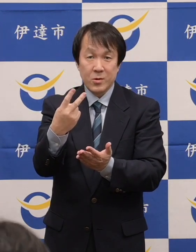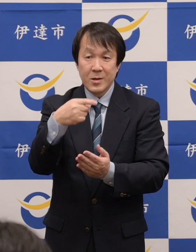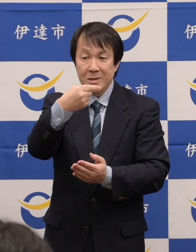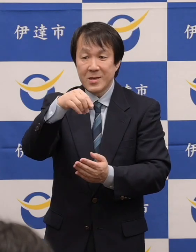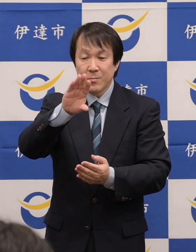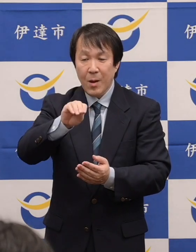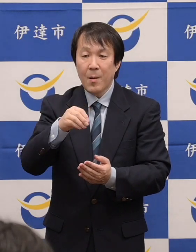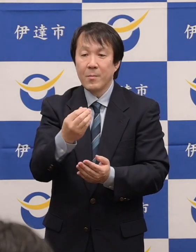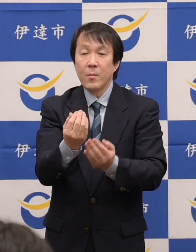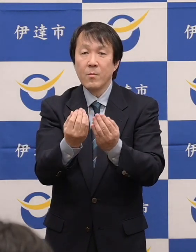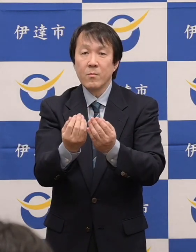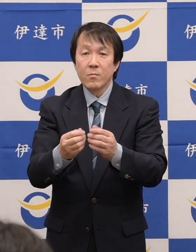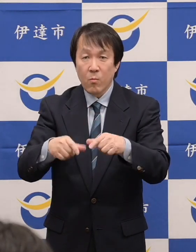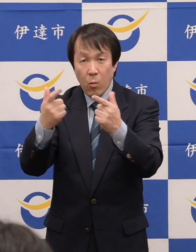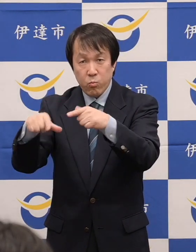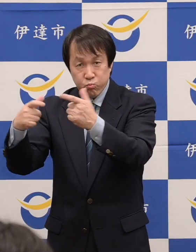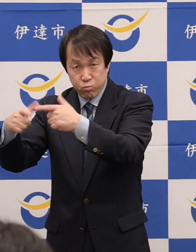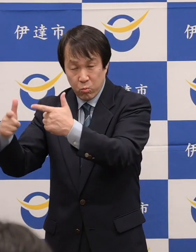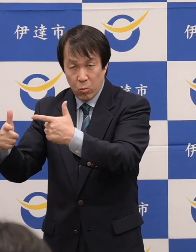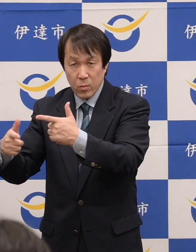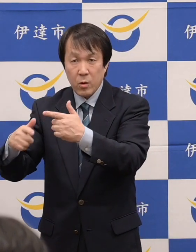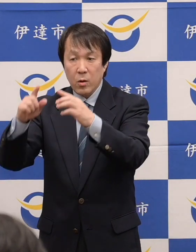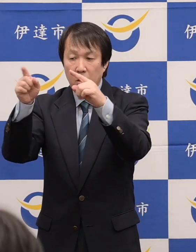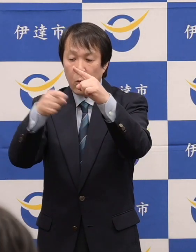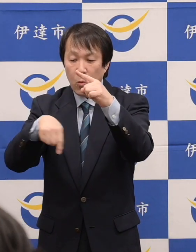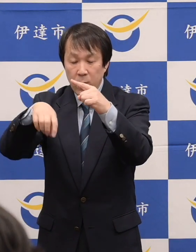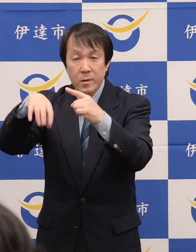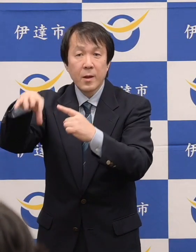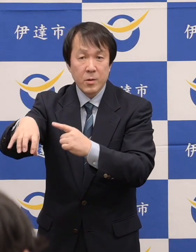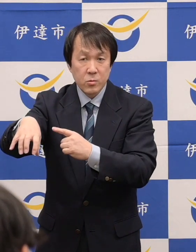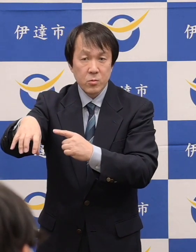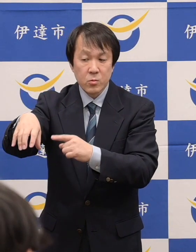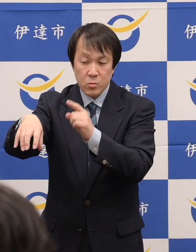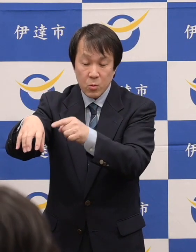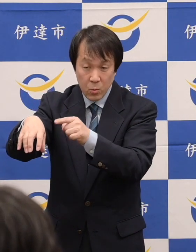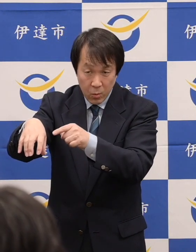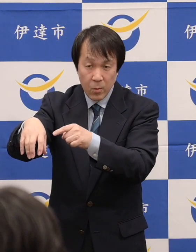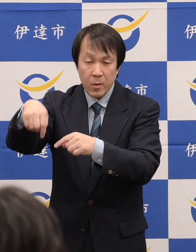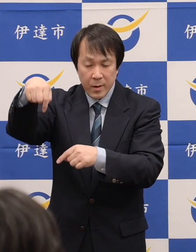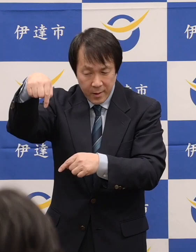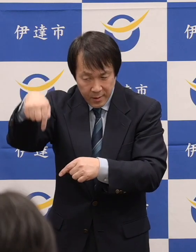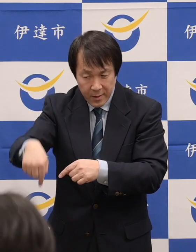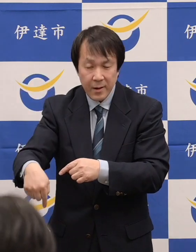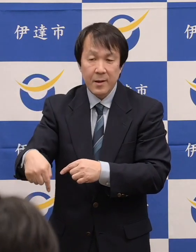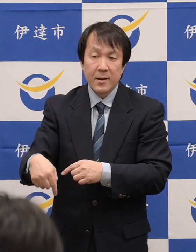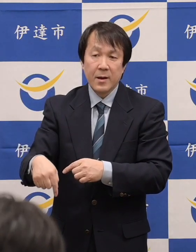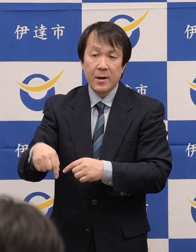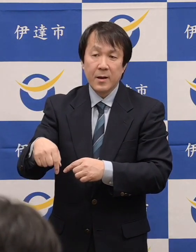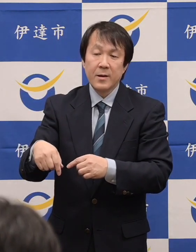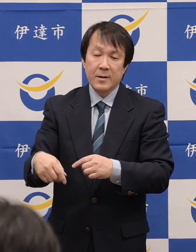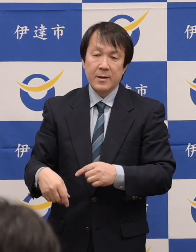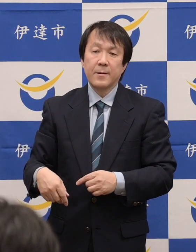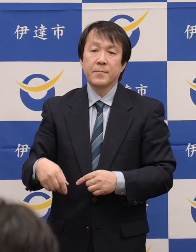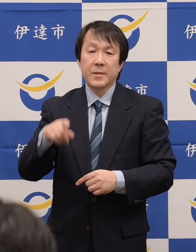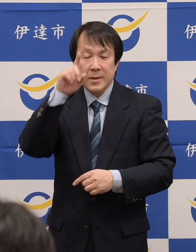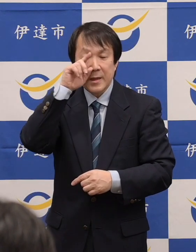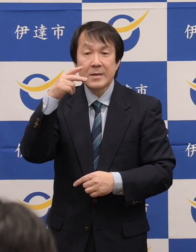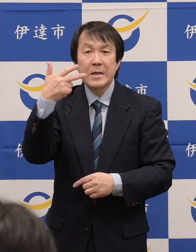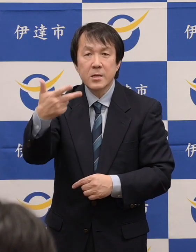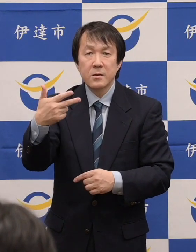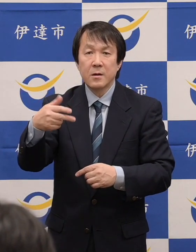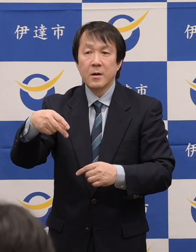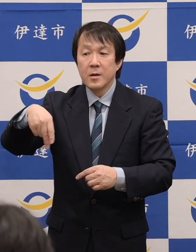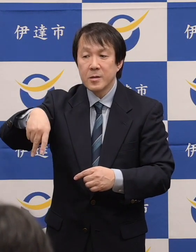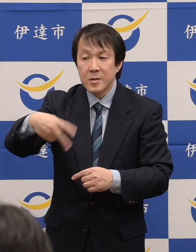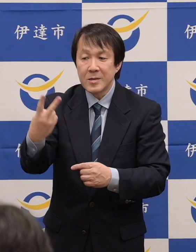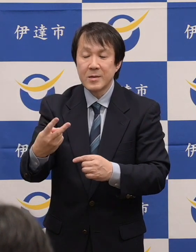前の公園にございます。その桜の中から伊達市にこれまで200本もこ